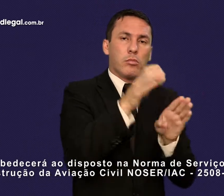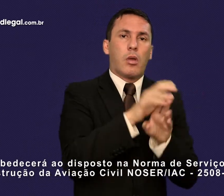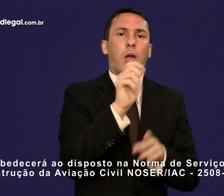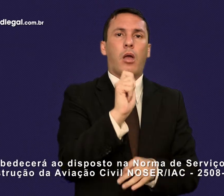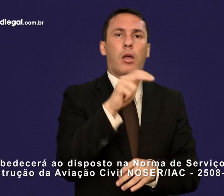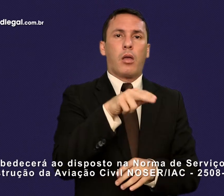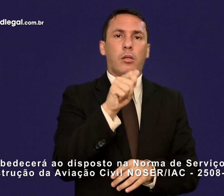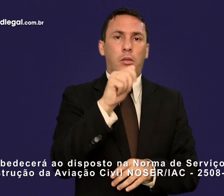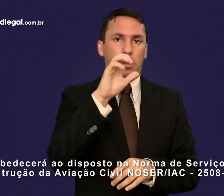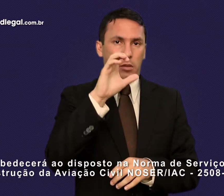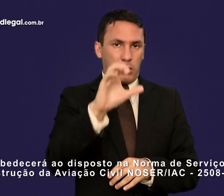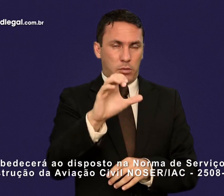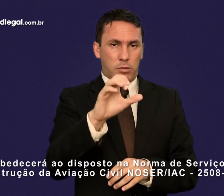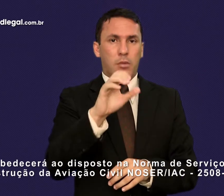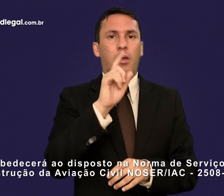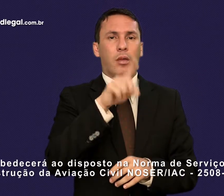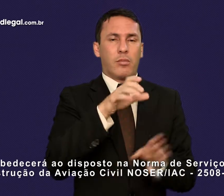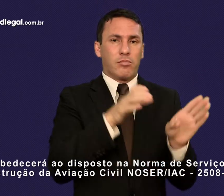Civil,